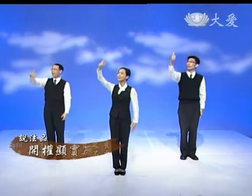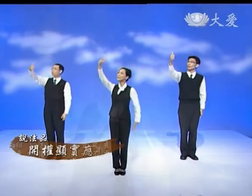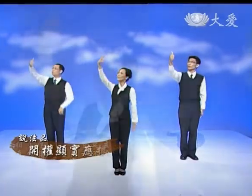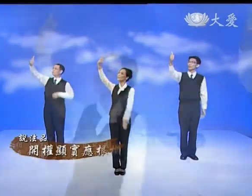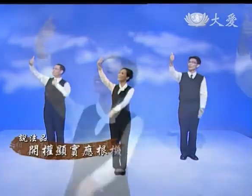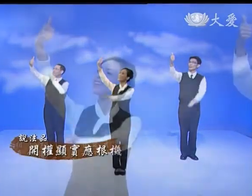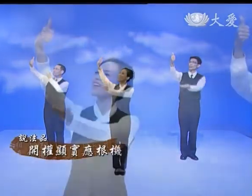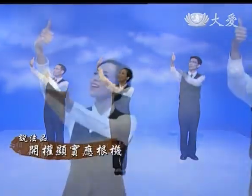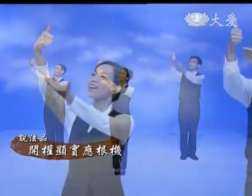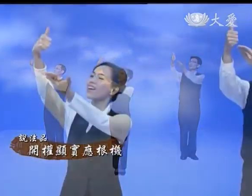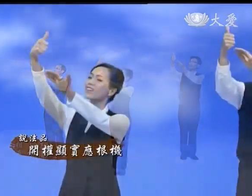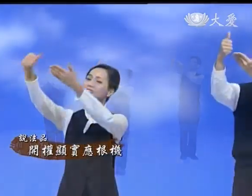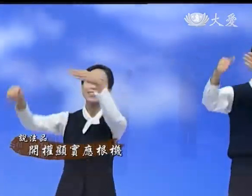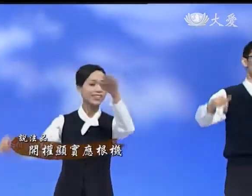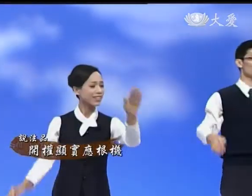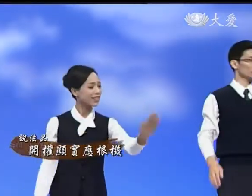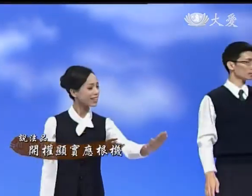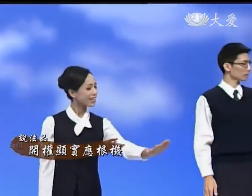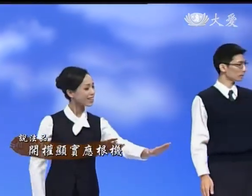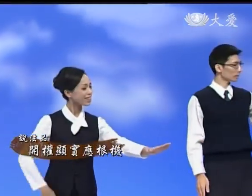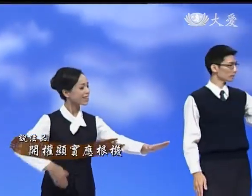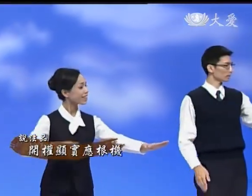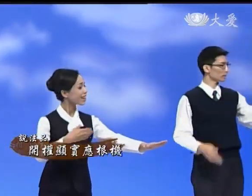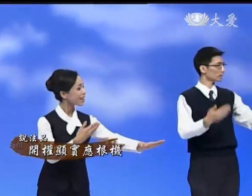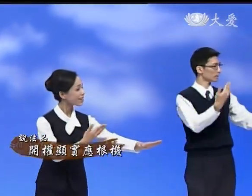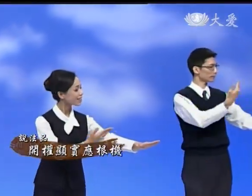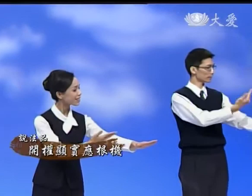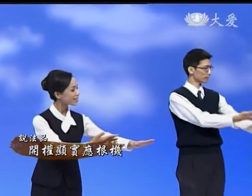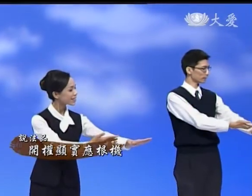开权显实因根基，